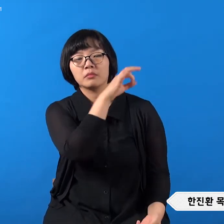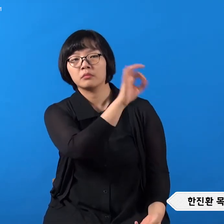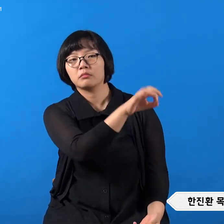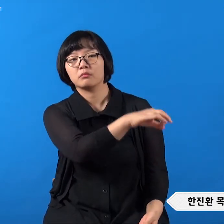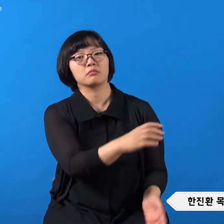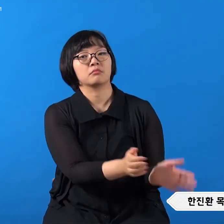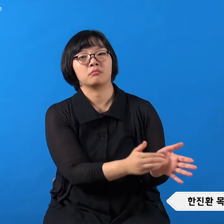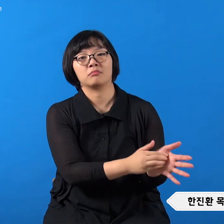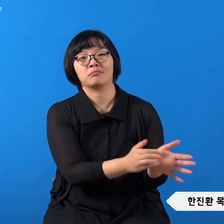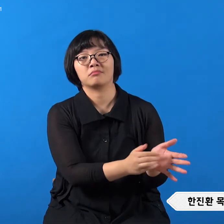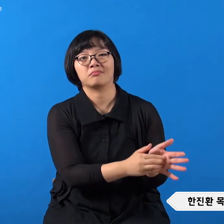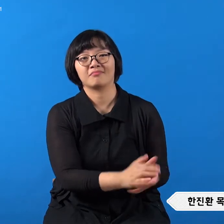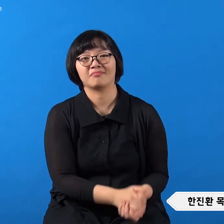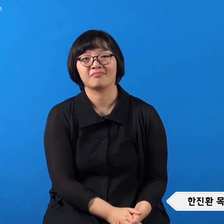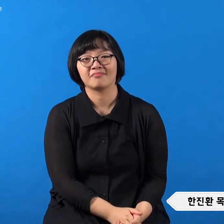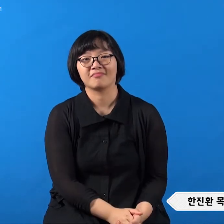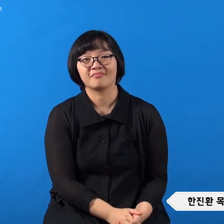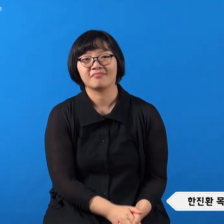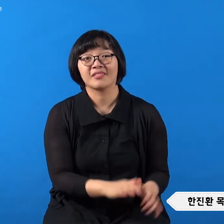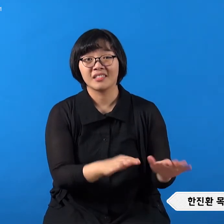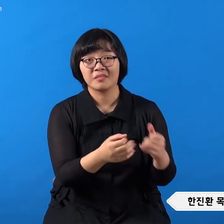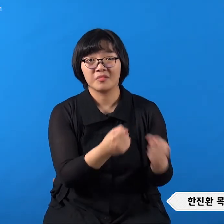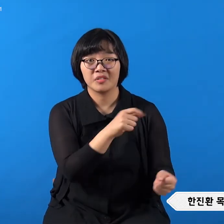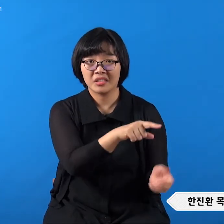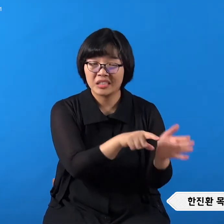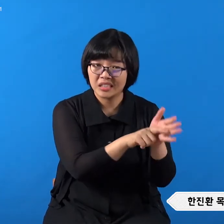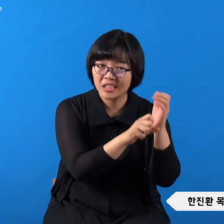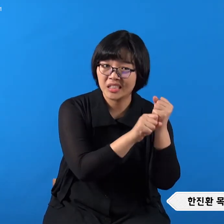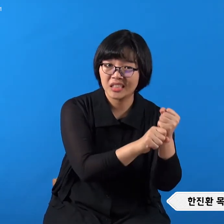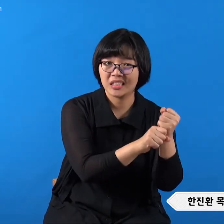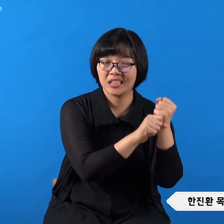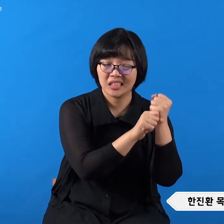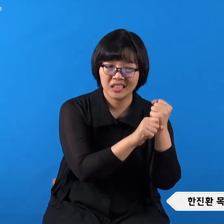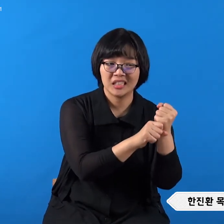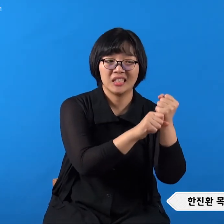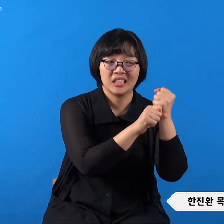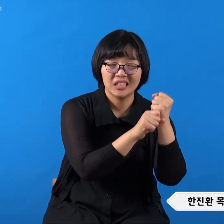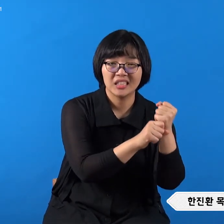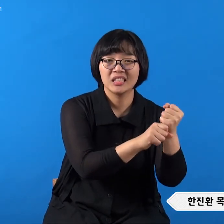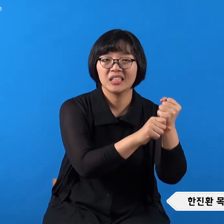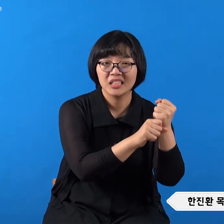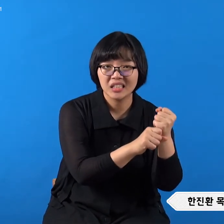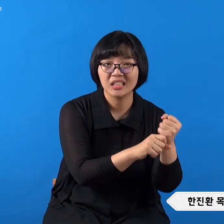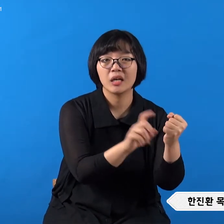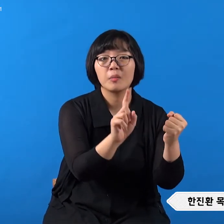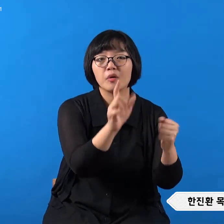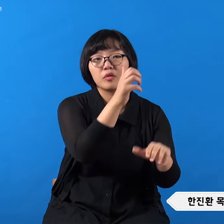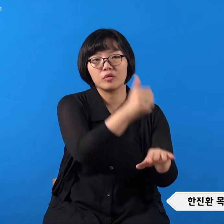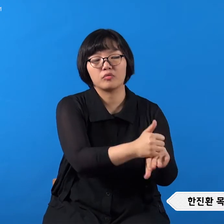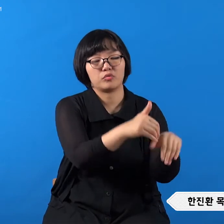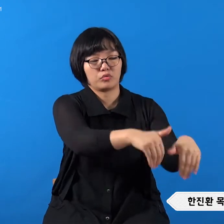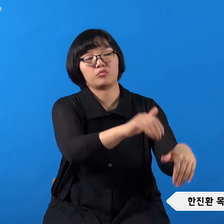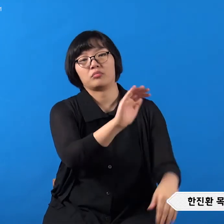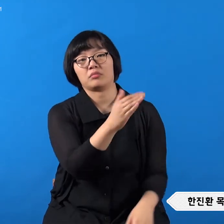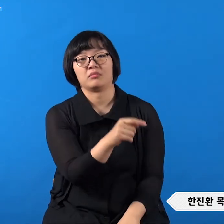것입니다. 그래도 그것을 의지하면 그럼 그 사람은 종이 될 수밖에